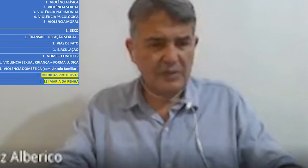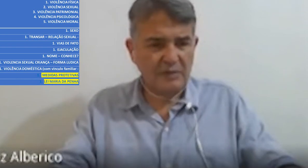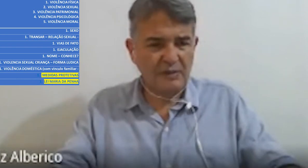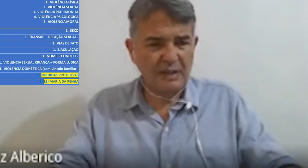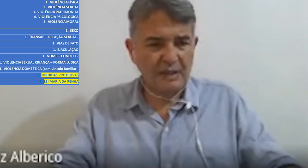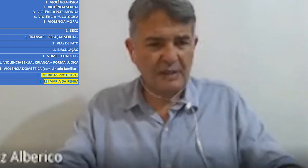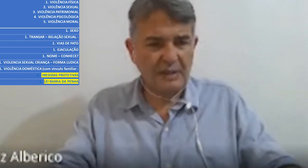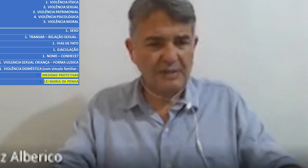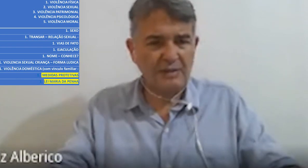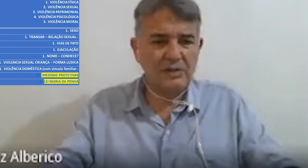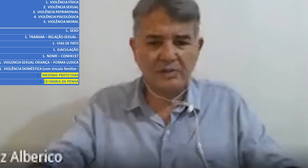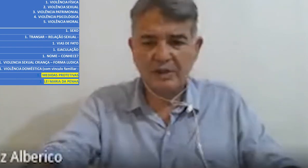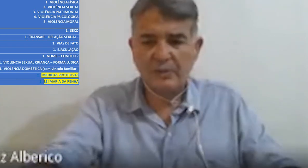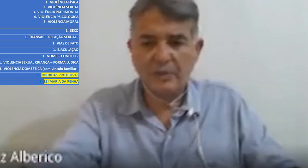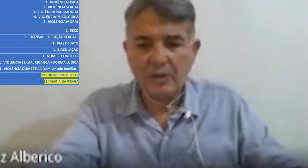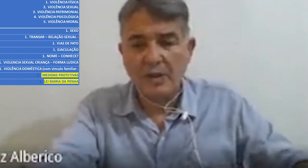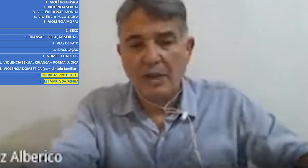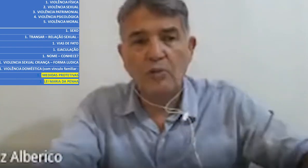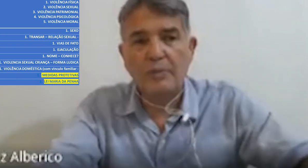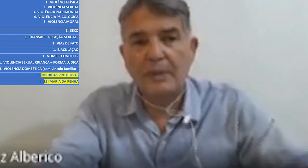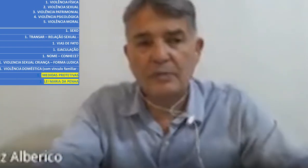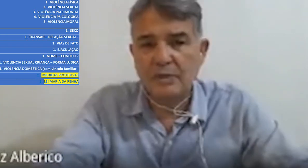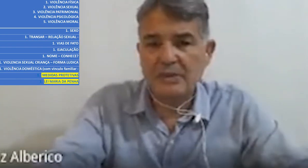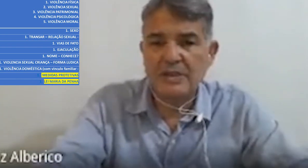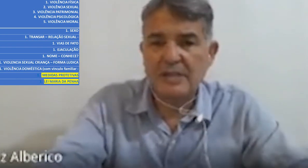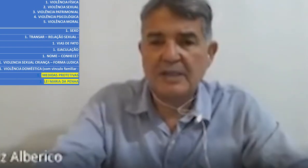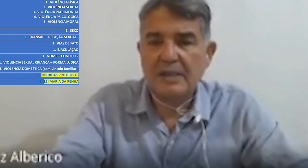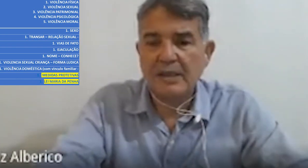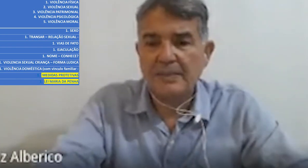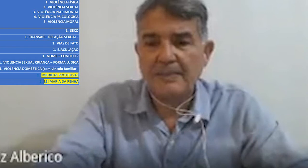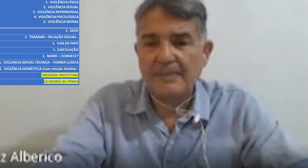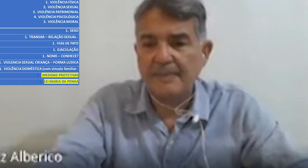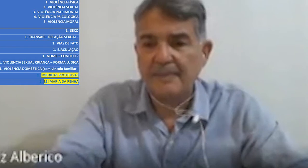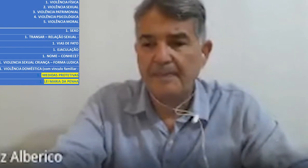já fez, delegacia, via de fato. Alguma pergunta para a gente sair daqui?